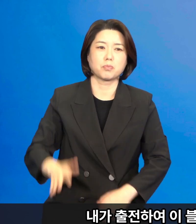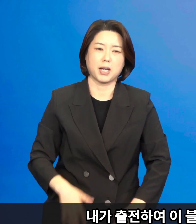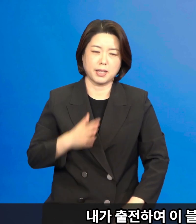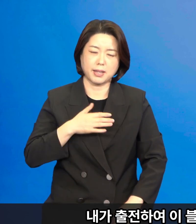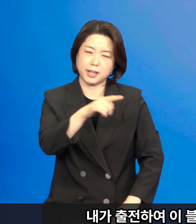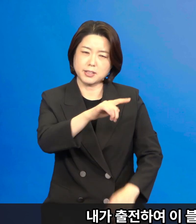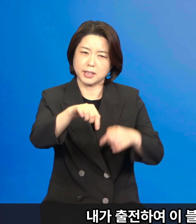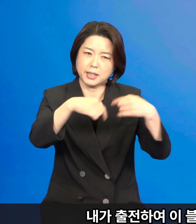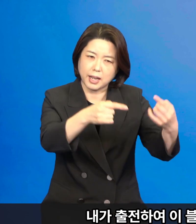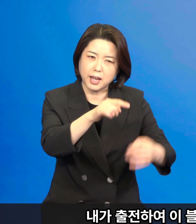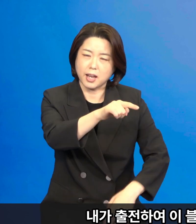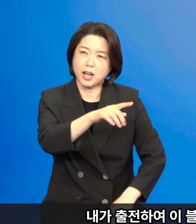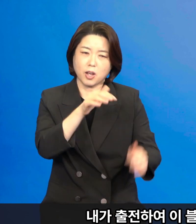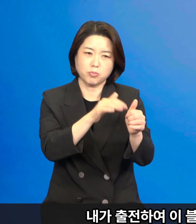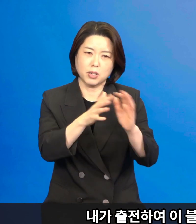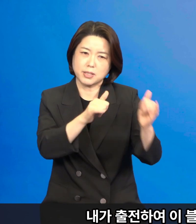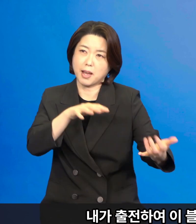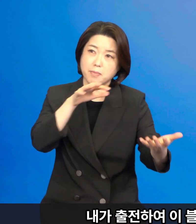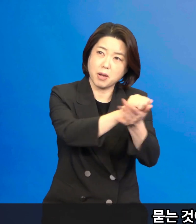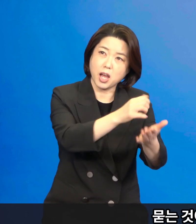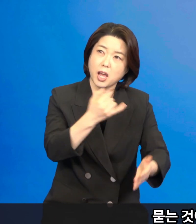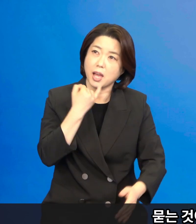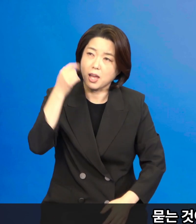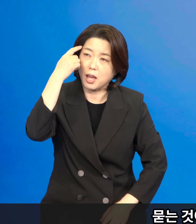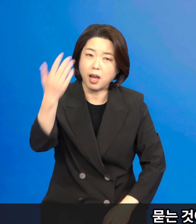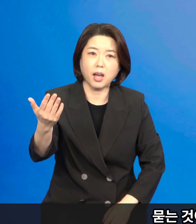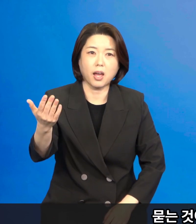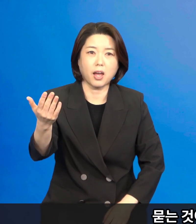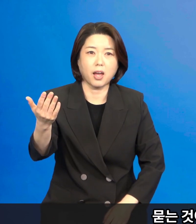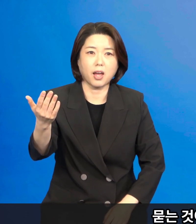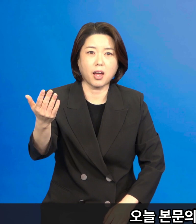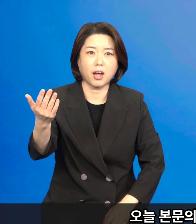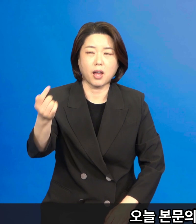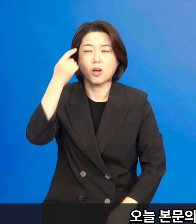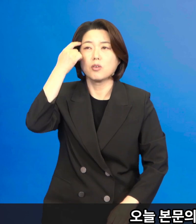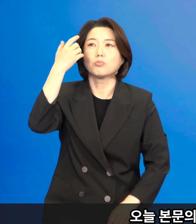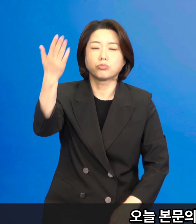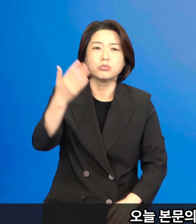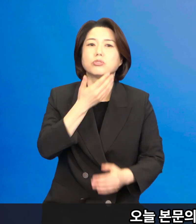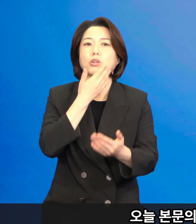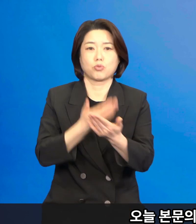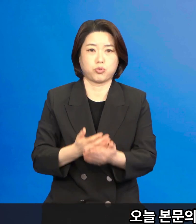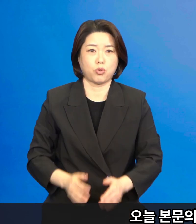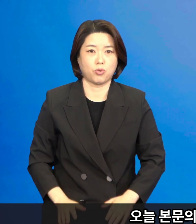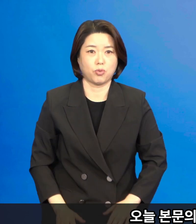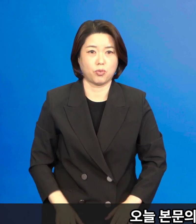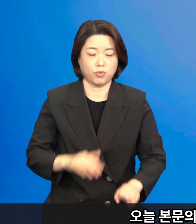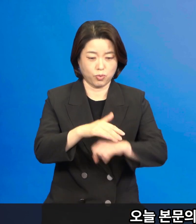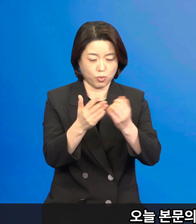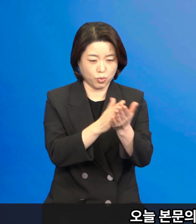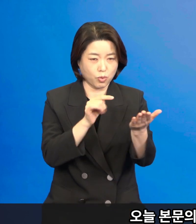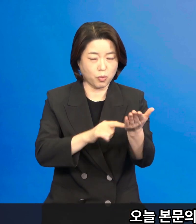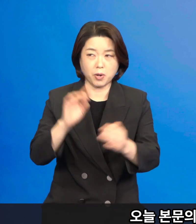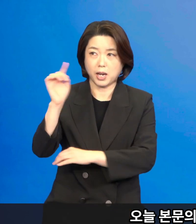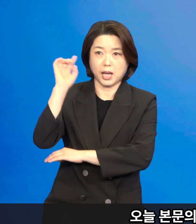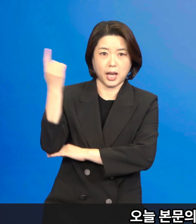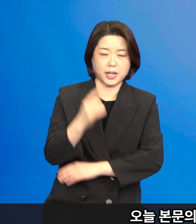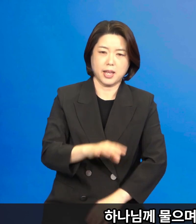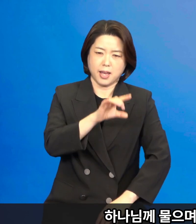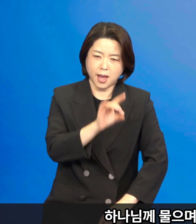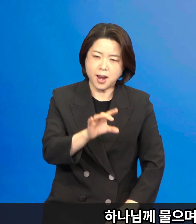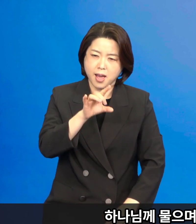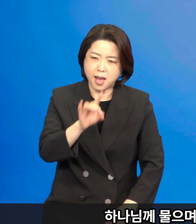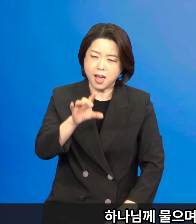이 블레셋 사람을 쳐도 되겠습니까? 묻는 것이 굉장히 중요해요. 오늘 본문의 내내 다윗은